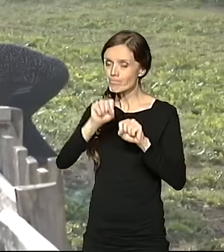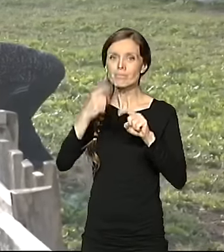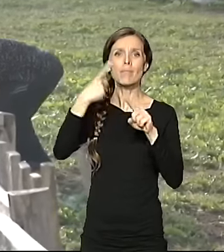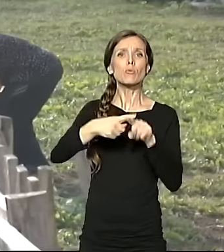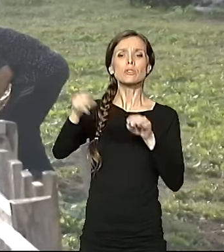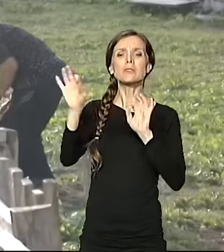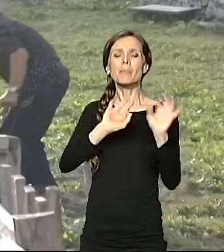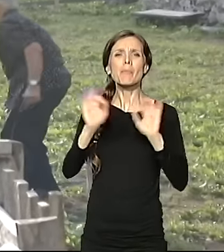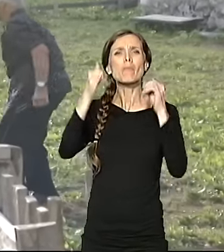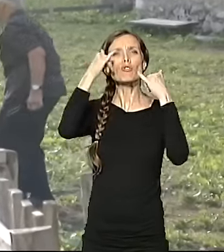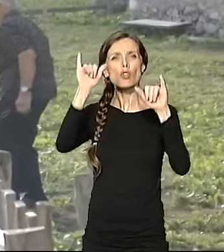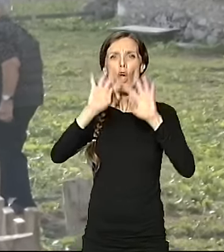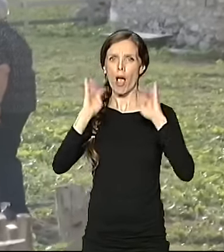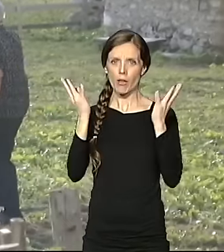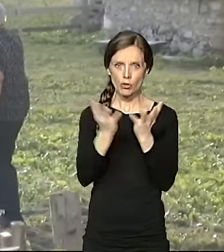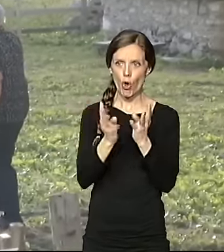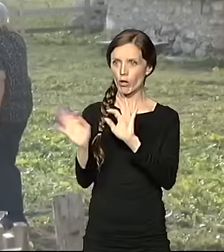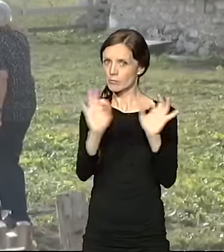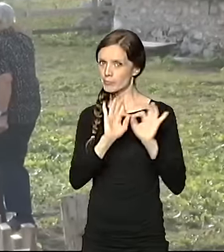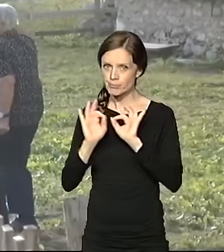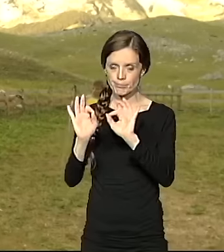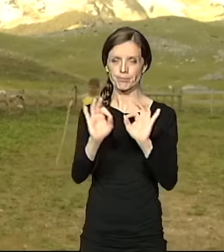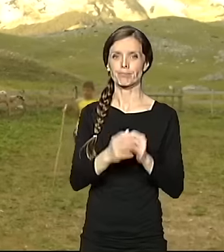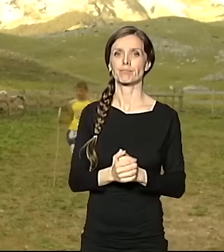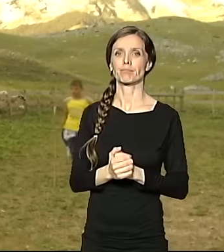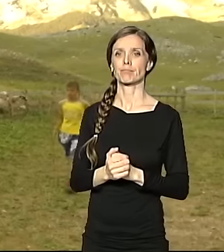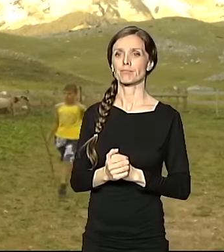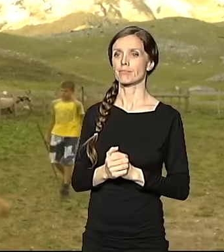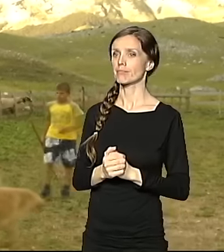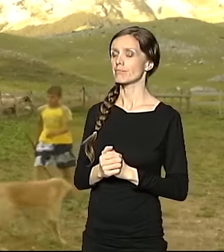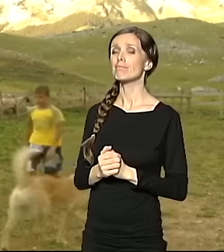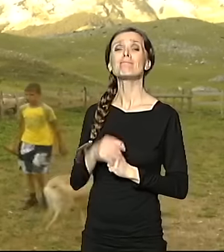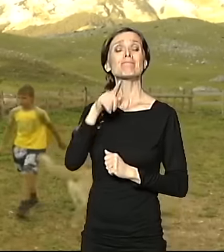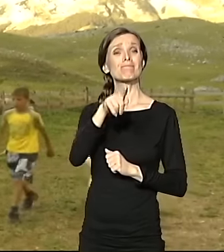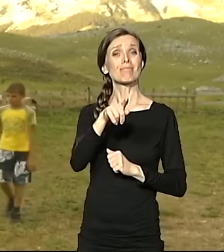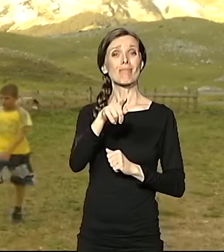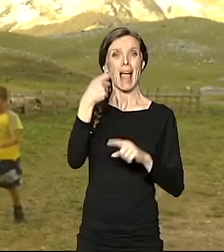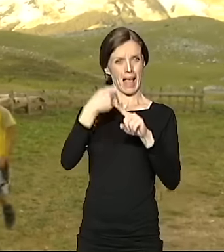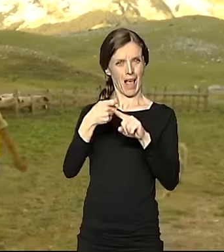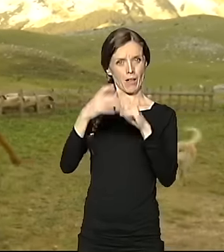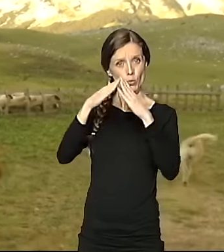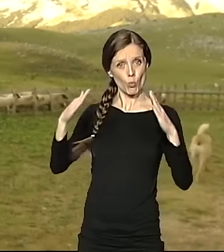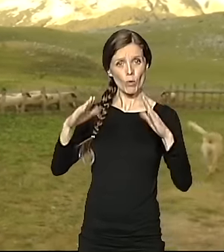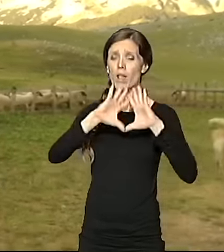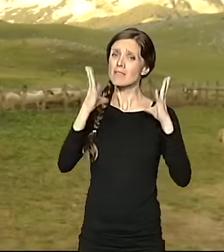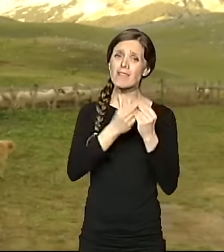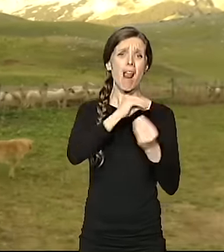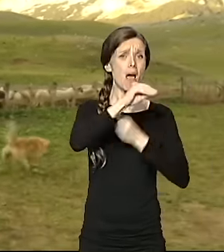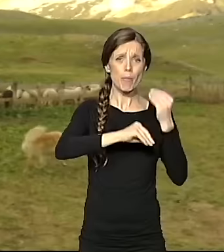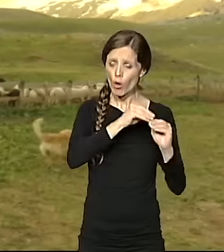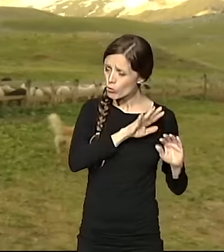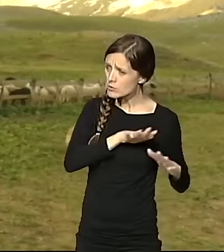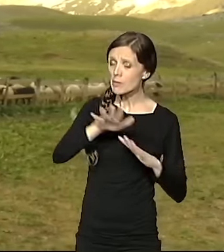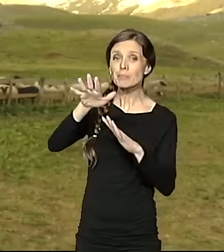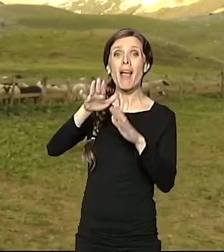torove. Na Katun izlazi cela porodica. I deca na